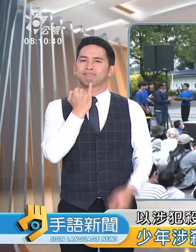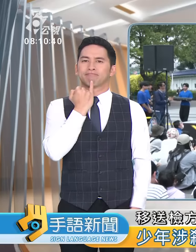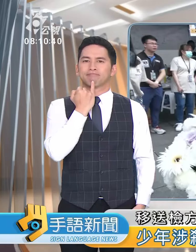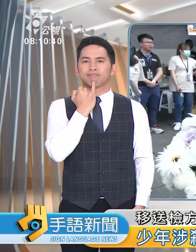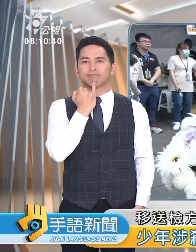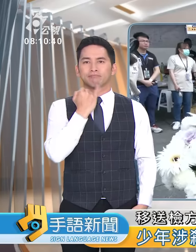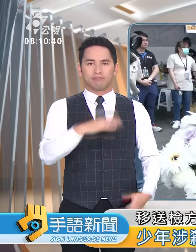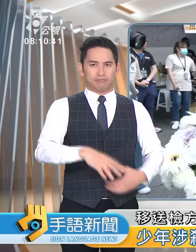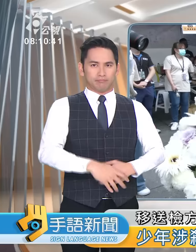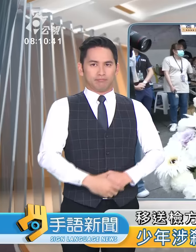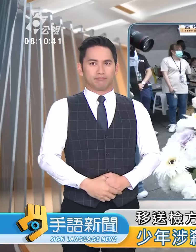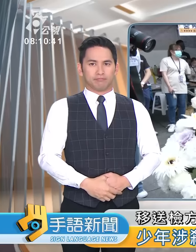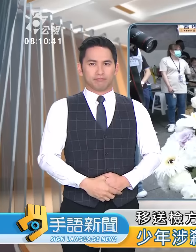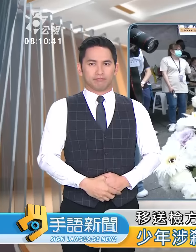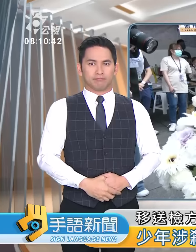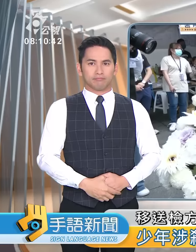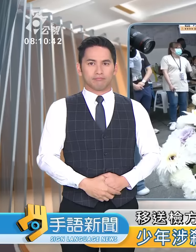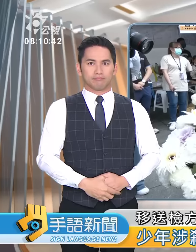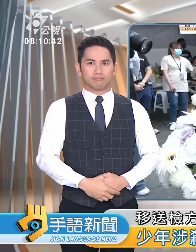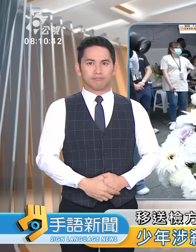送检方侦办，全案还可抗告。